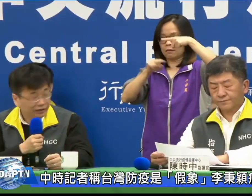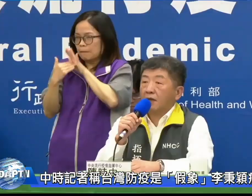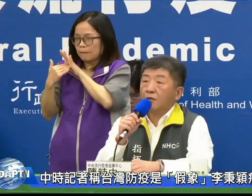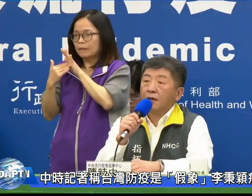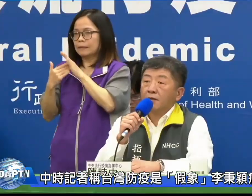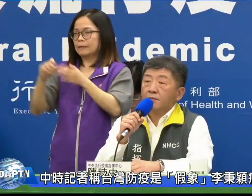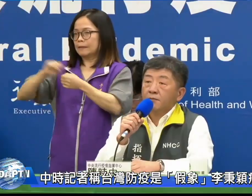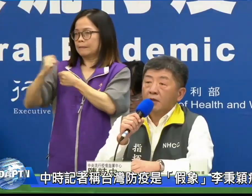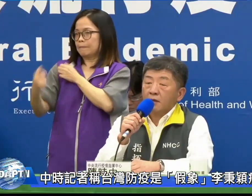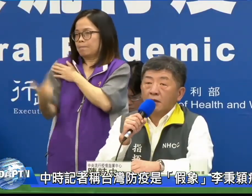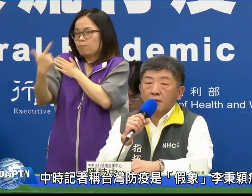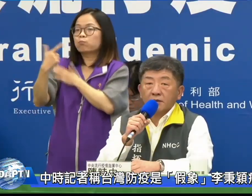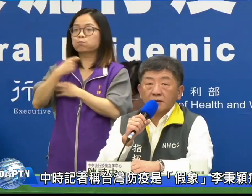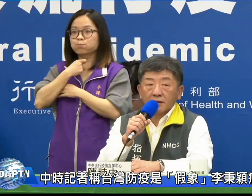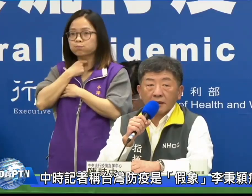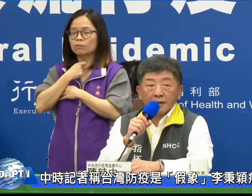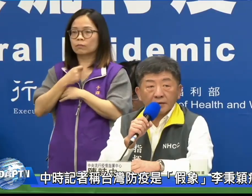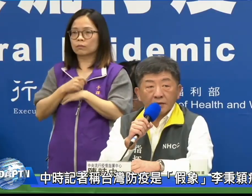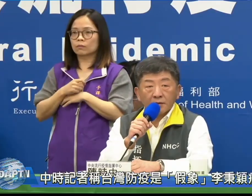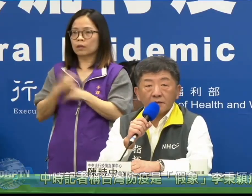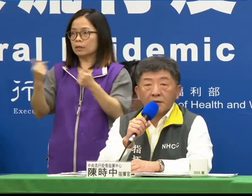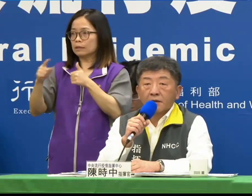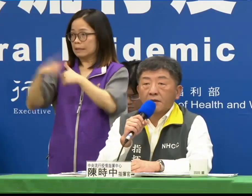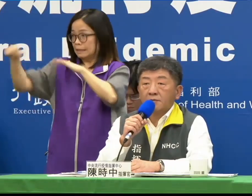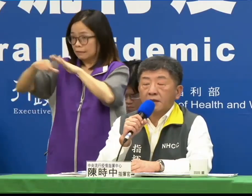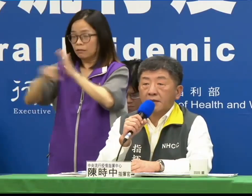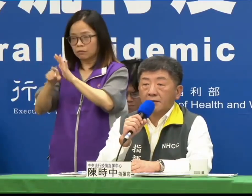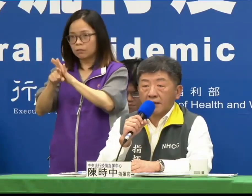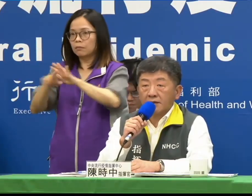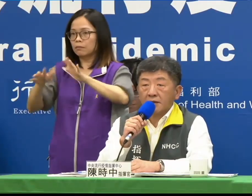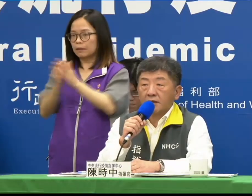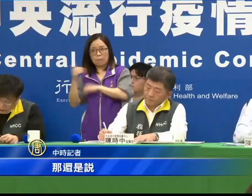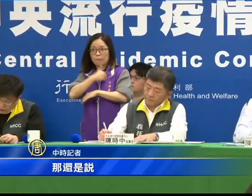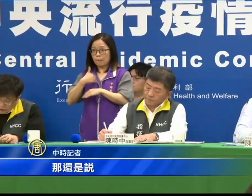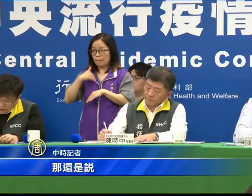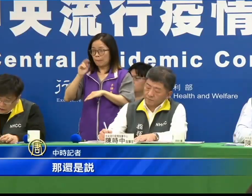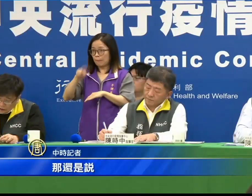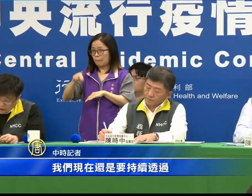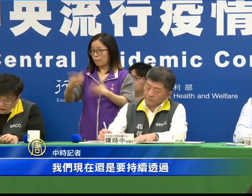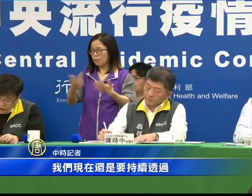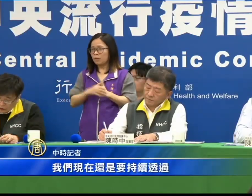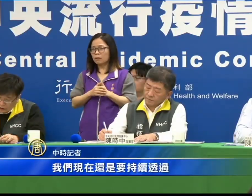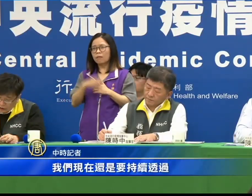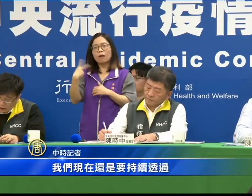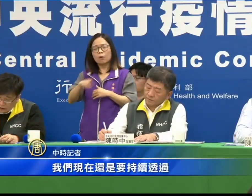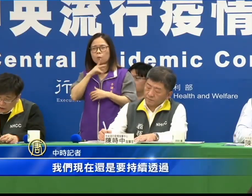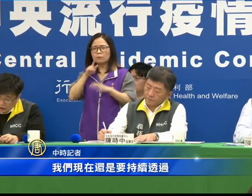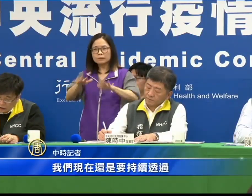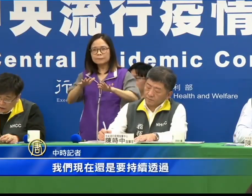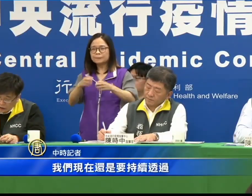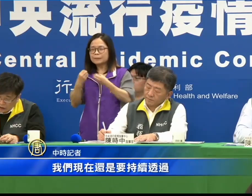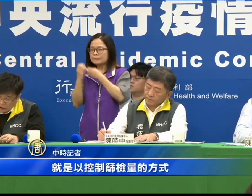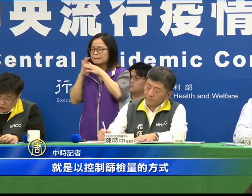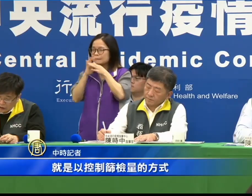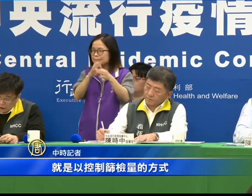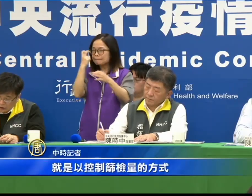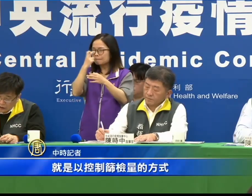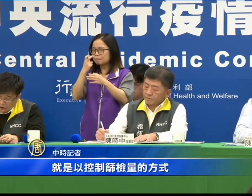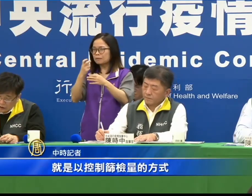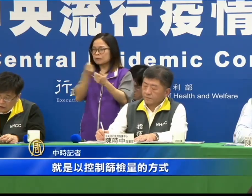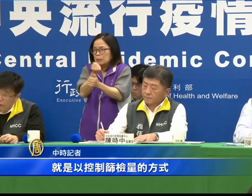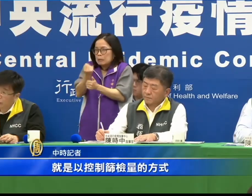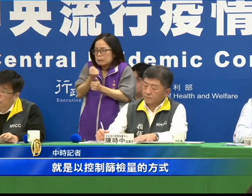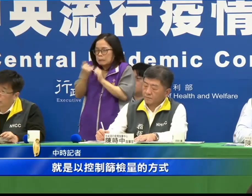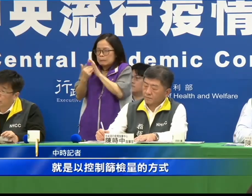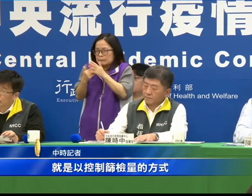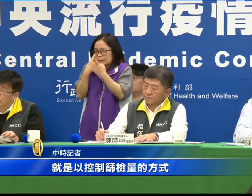论，质疑台湾的防疫造假，罕见动怒，直接打断提问。 那还是说我们现在还是要持续透过就是以控制